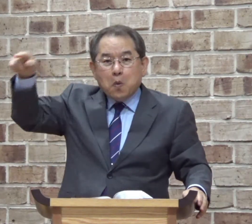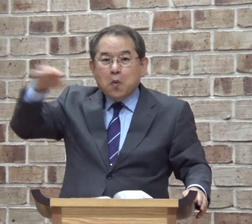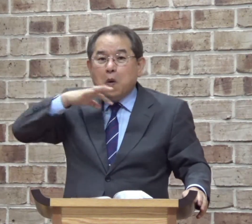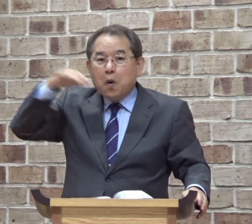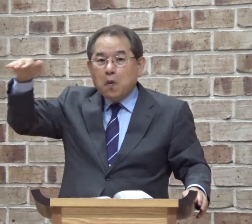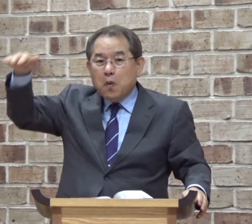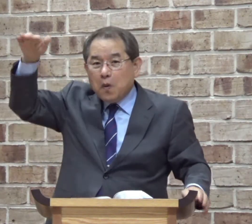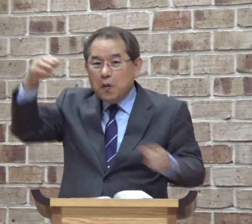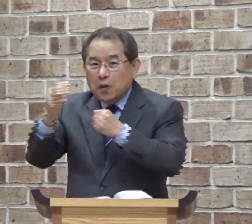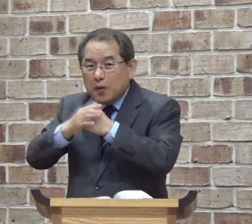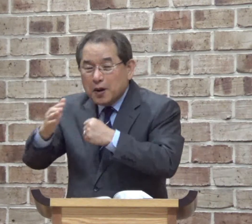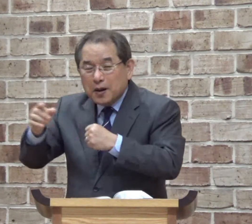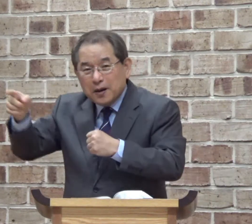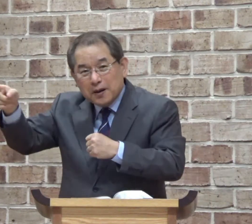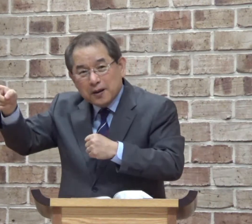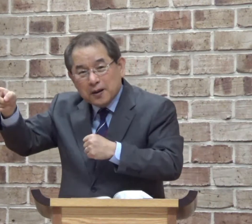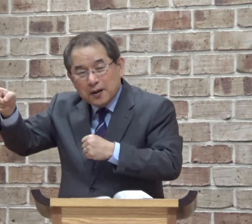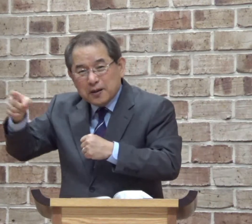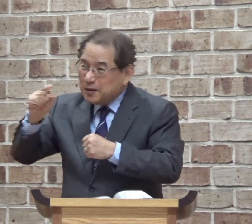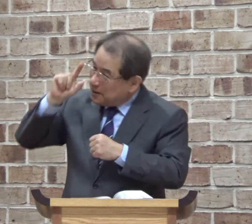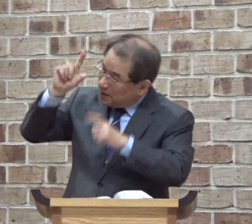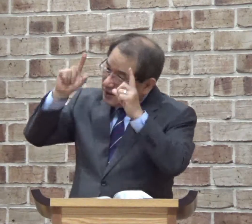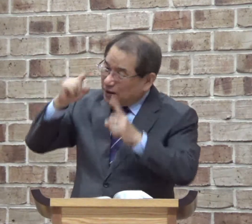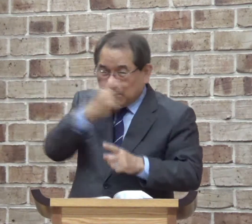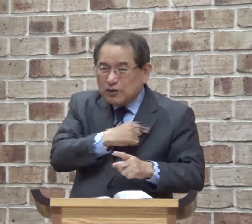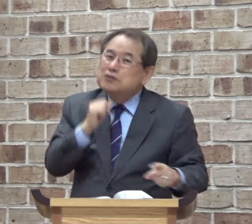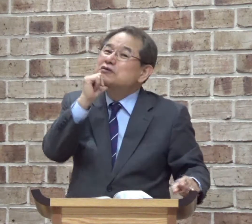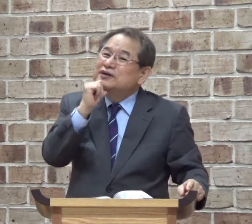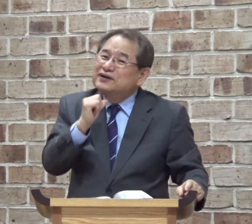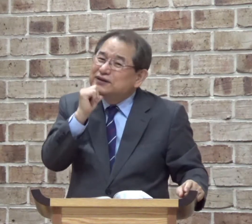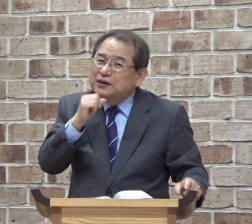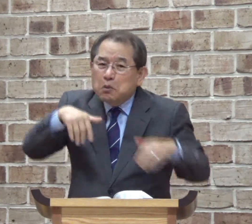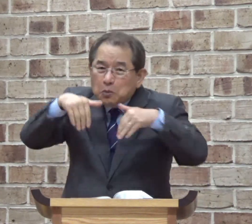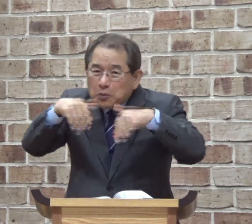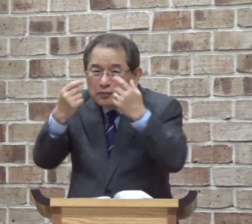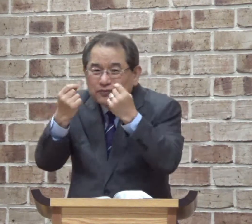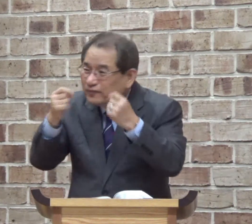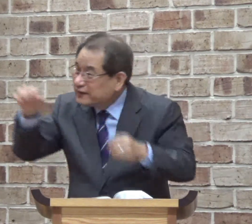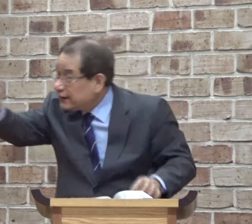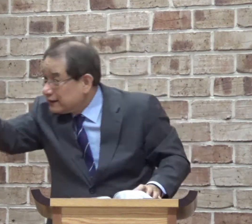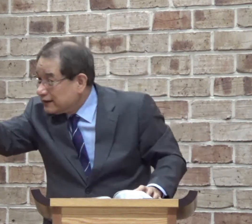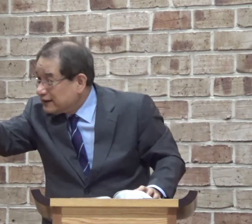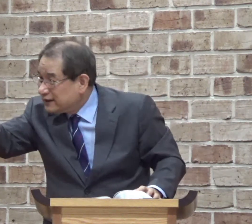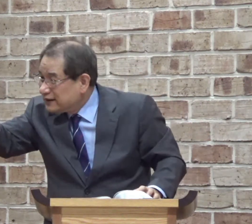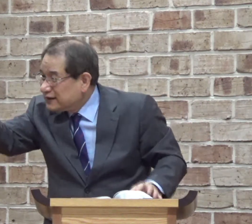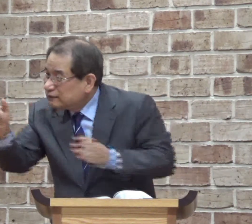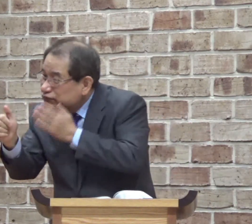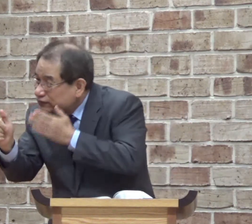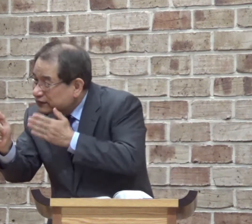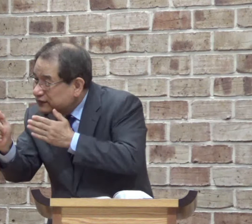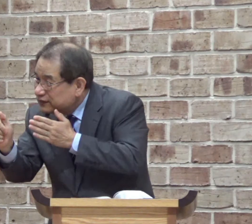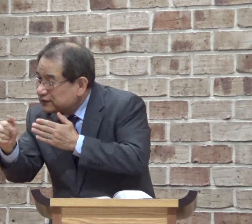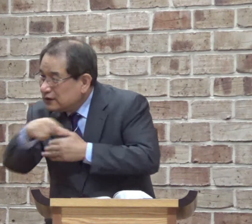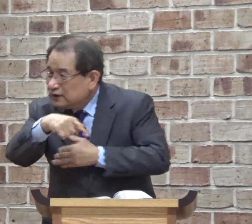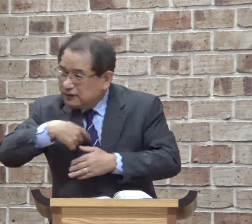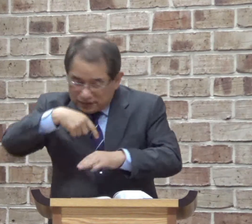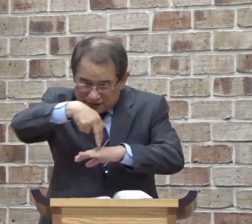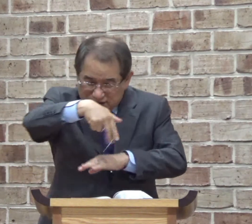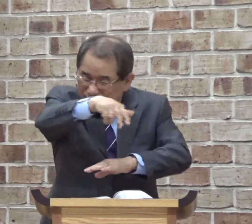가난한 사람이 주변에 있어서 부탁합니다. 나를 좀 업어서 건너가게 해줄 수 있을까요?